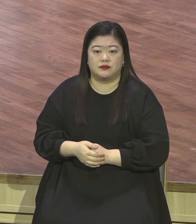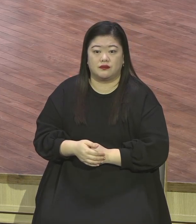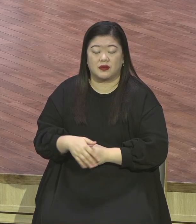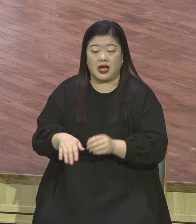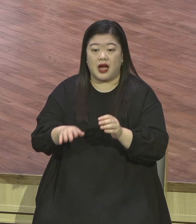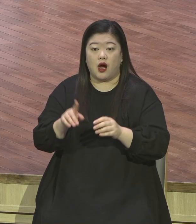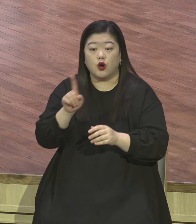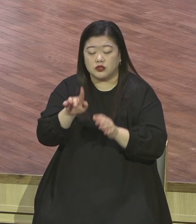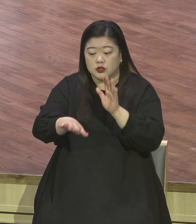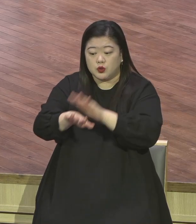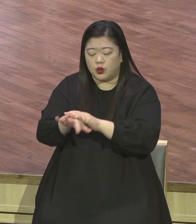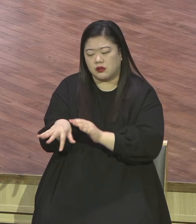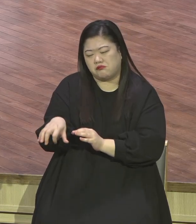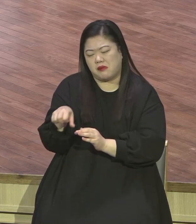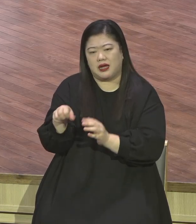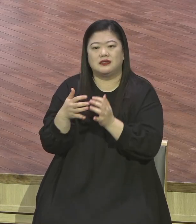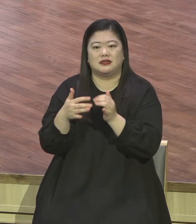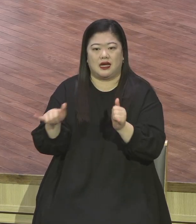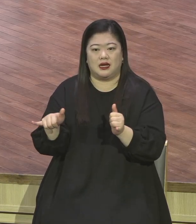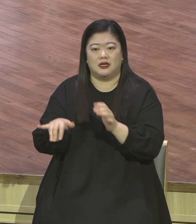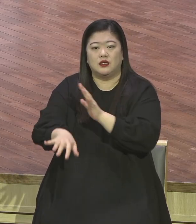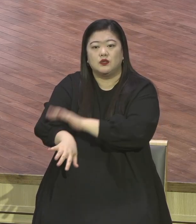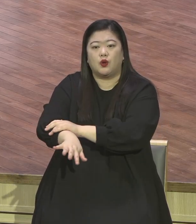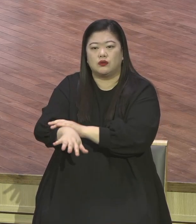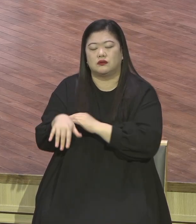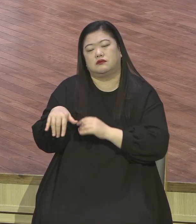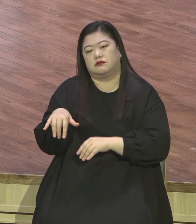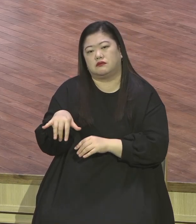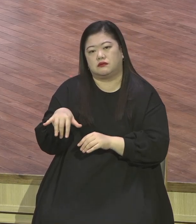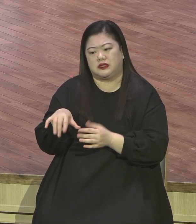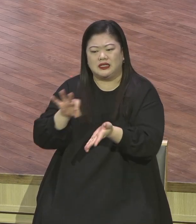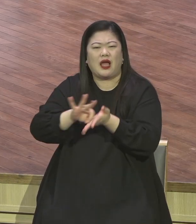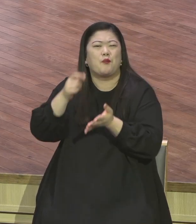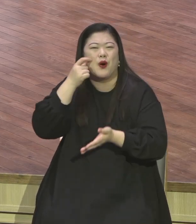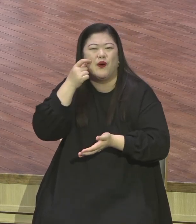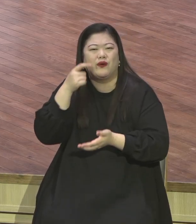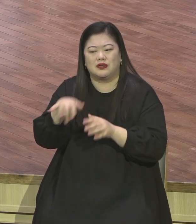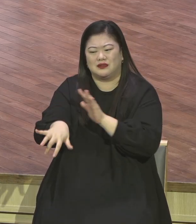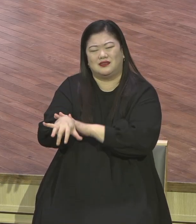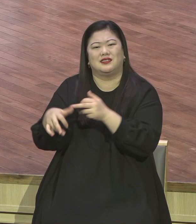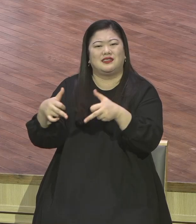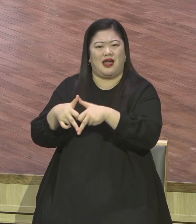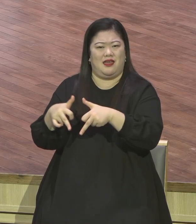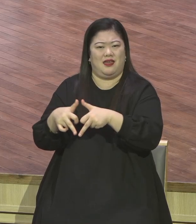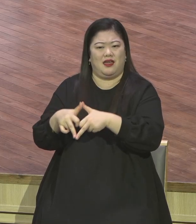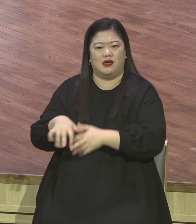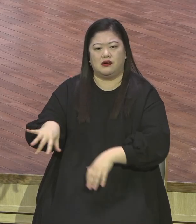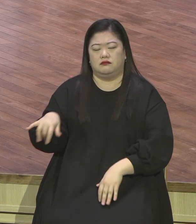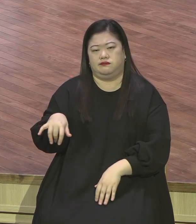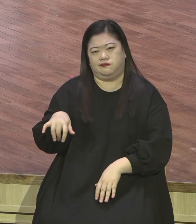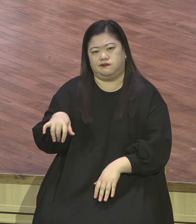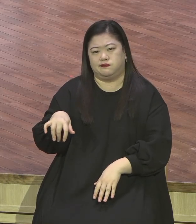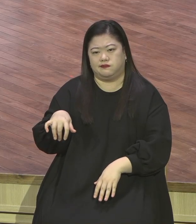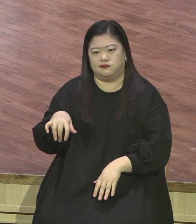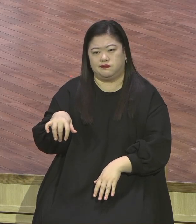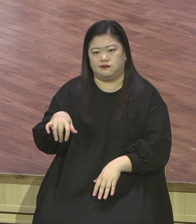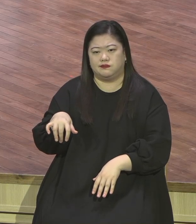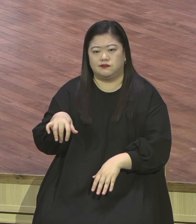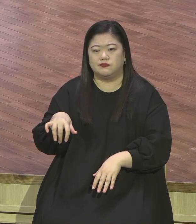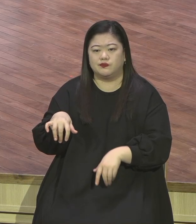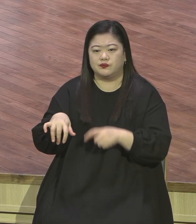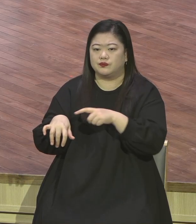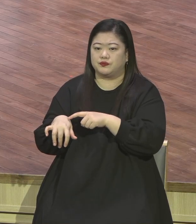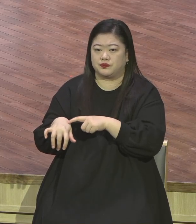자가 있어요. 저는 몇 번 봤습니다. 한쪽 손을 뭐 써요? 한쪽 손이 마른